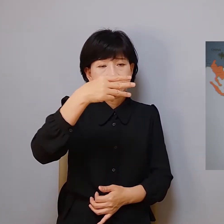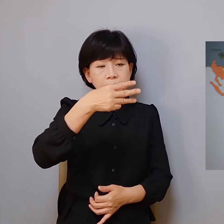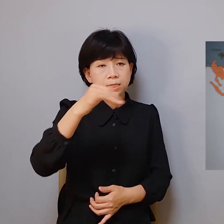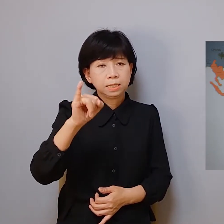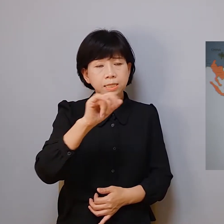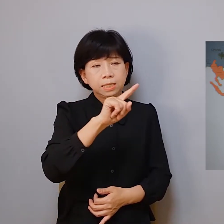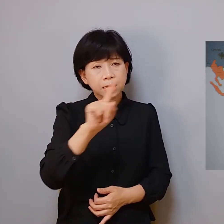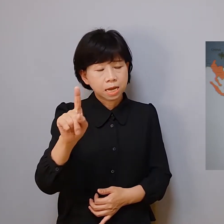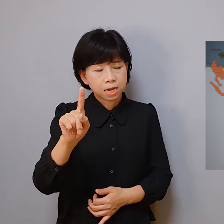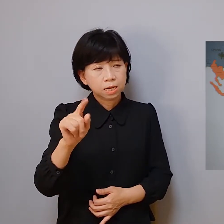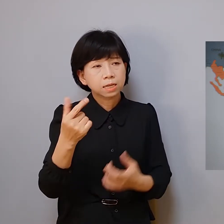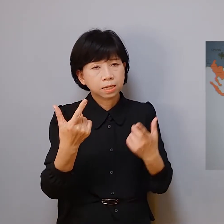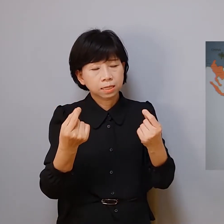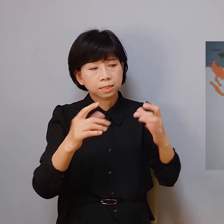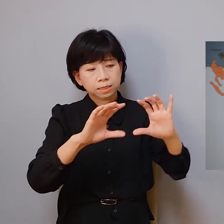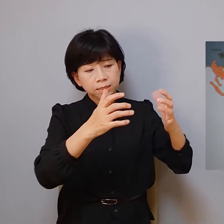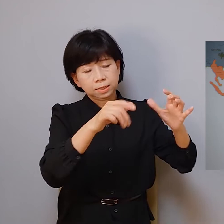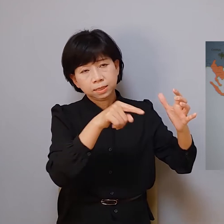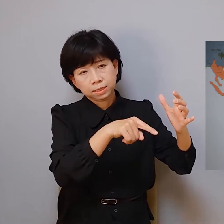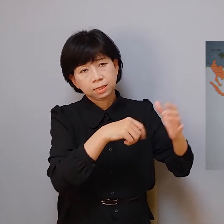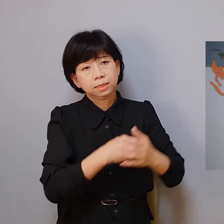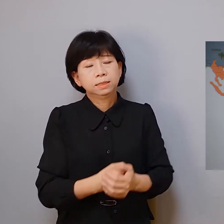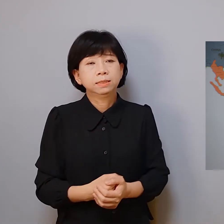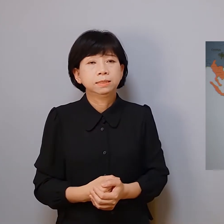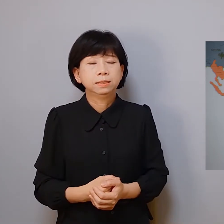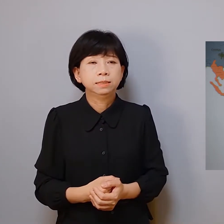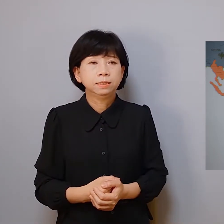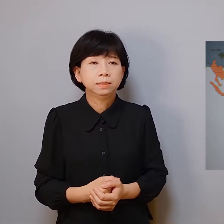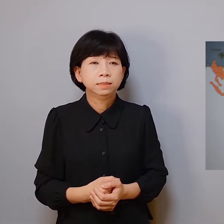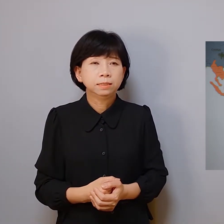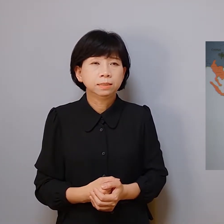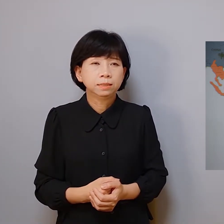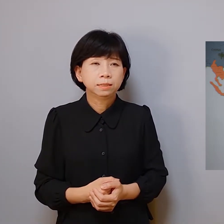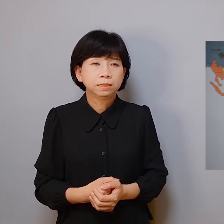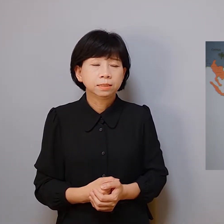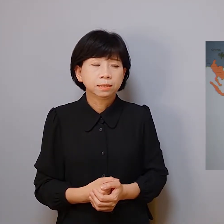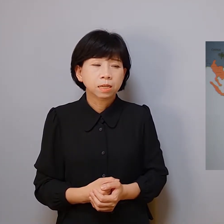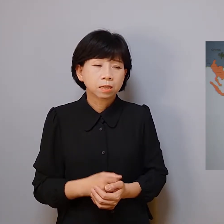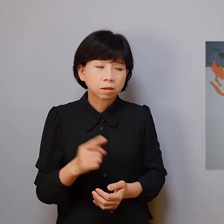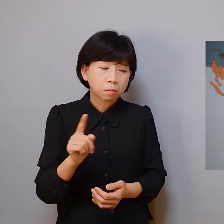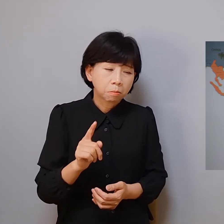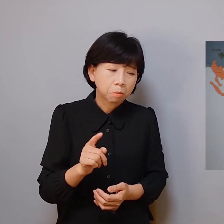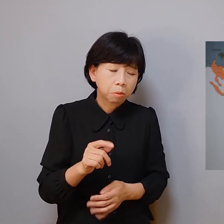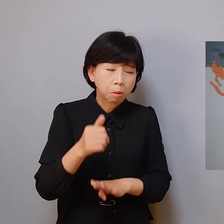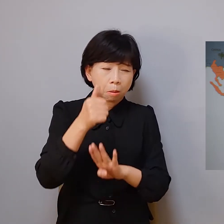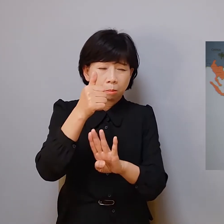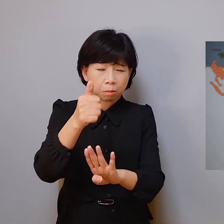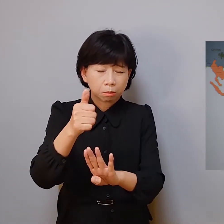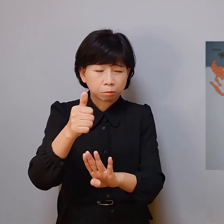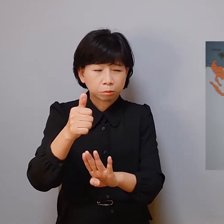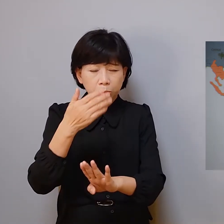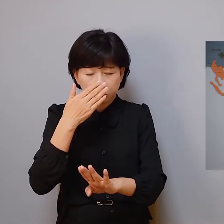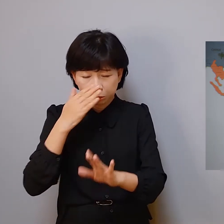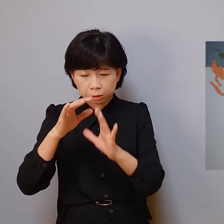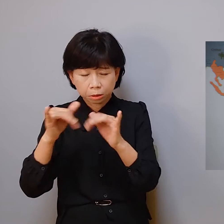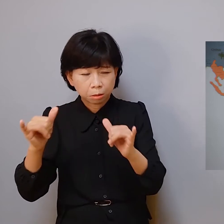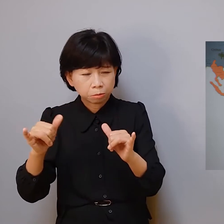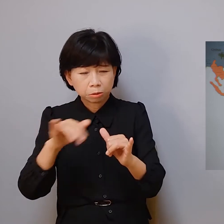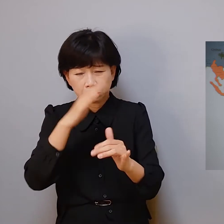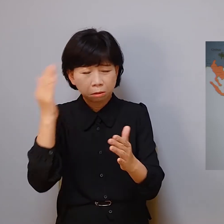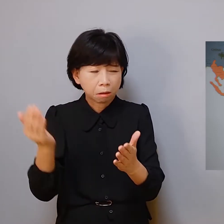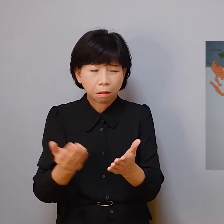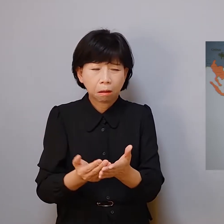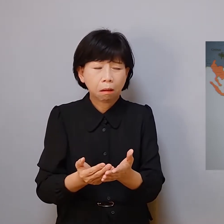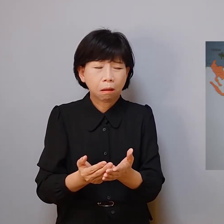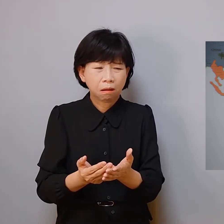나라입니다. 물론 지금 하박국의 나라 유다도 아수르에 의해서 강포를 당하고 있습니다.